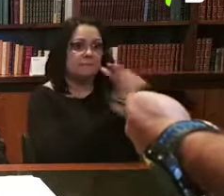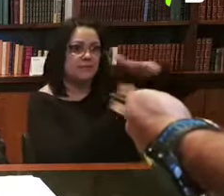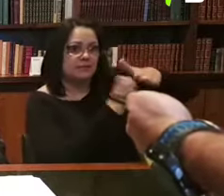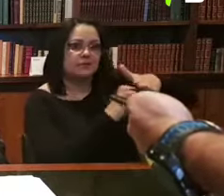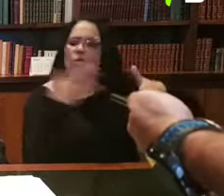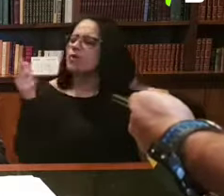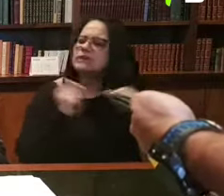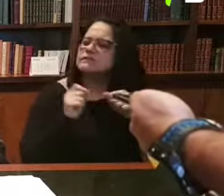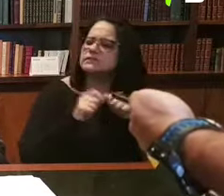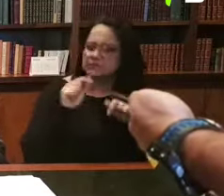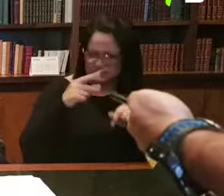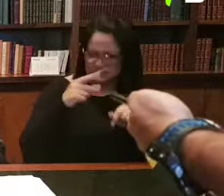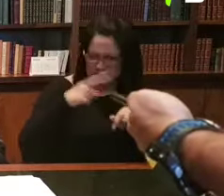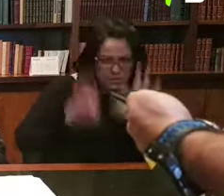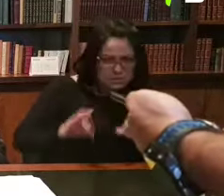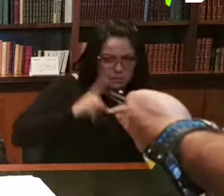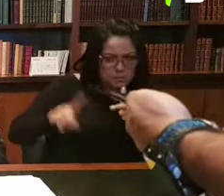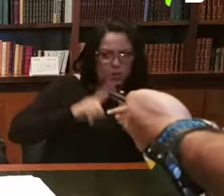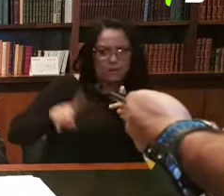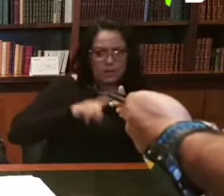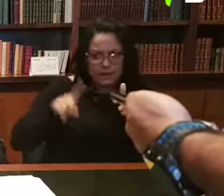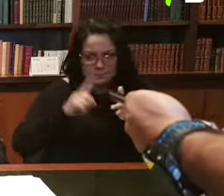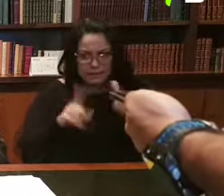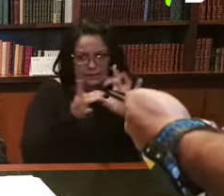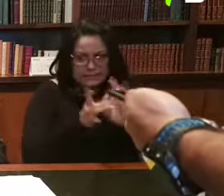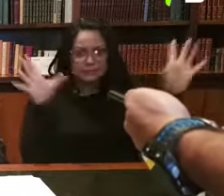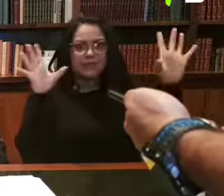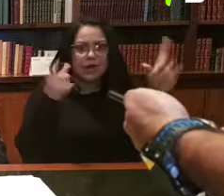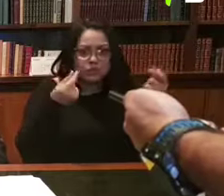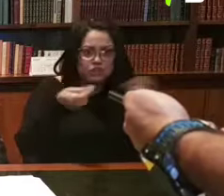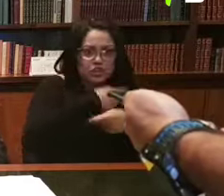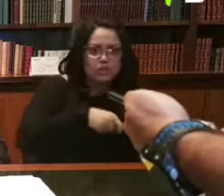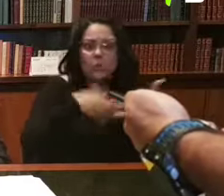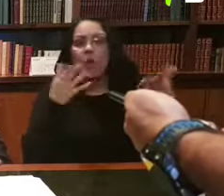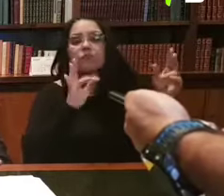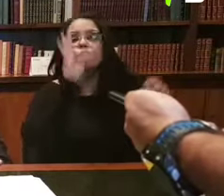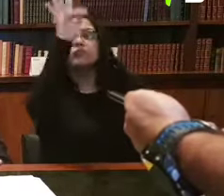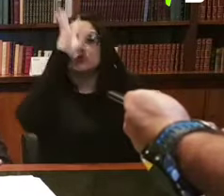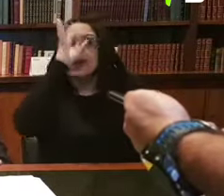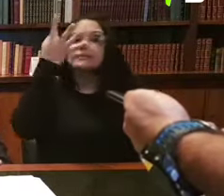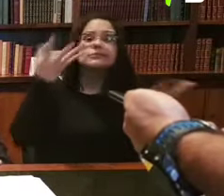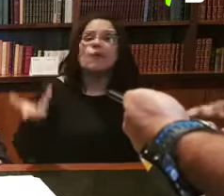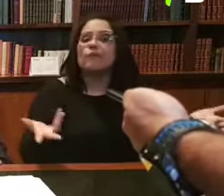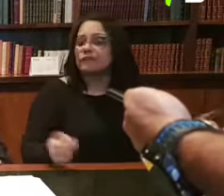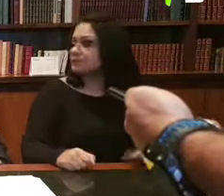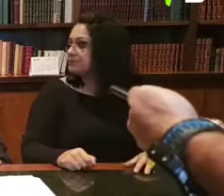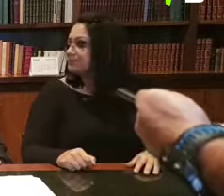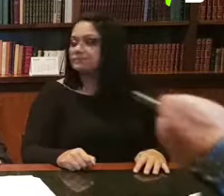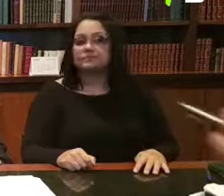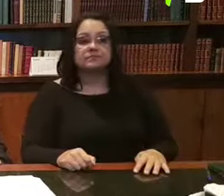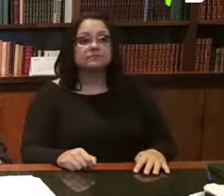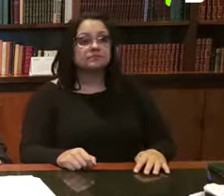aí o dinheiro com a previsão quando nós